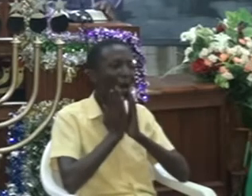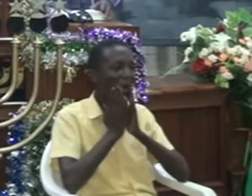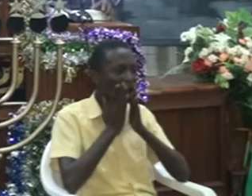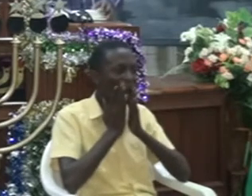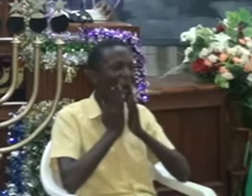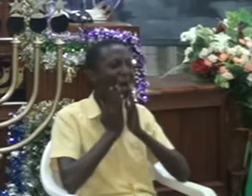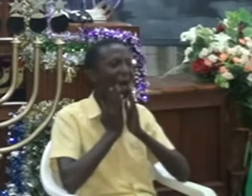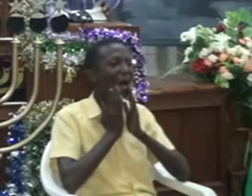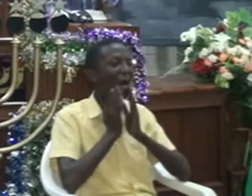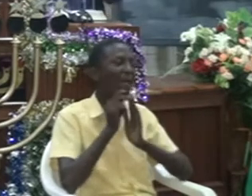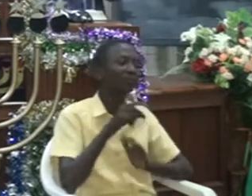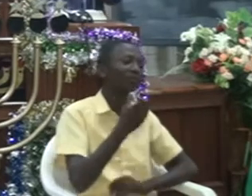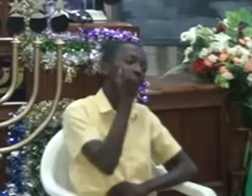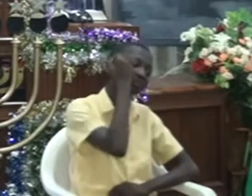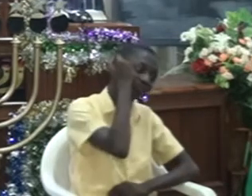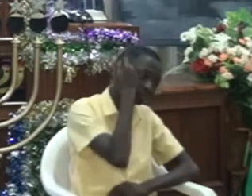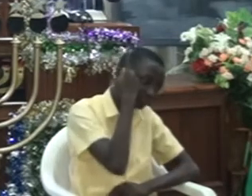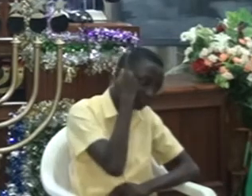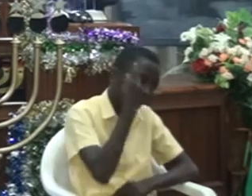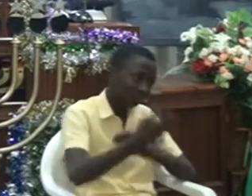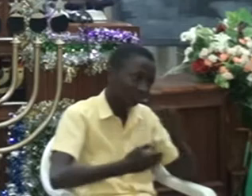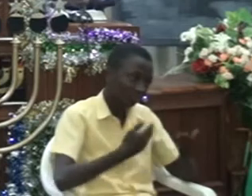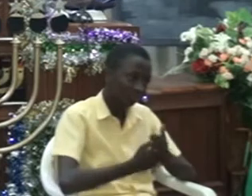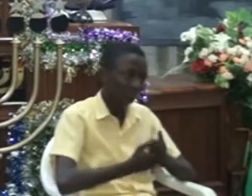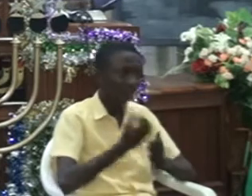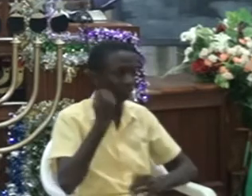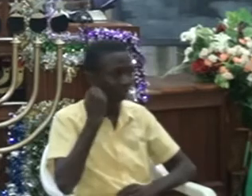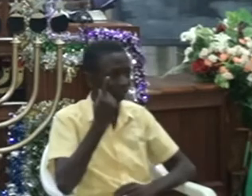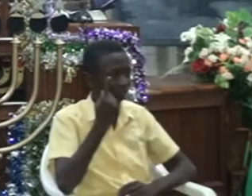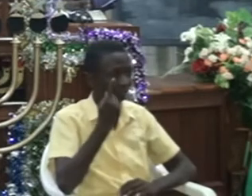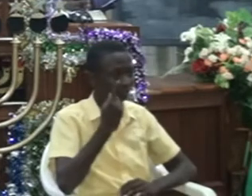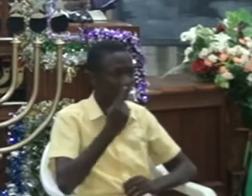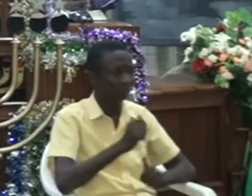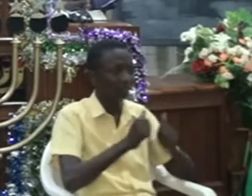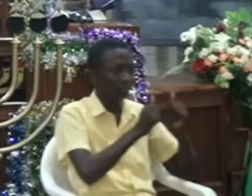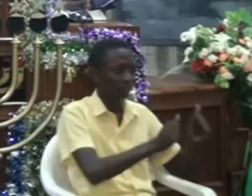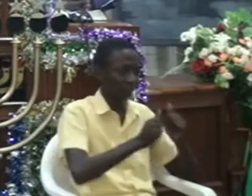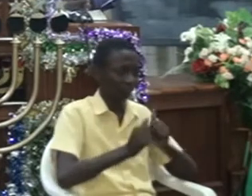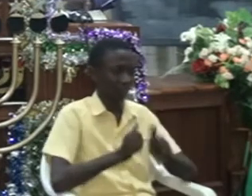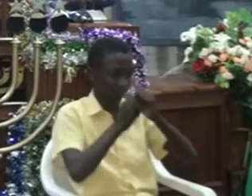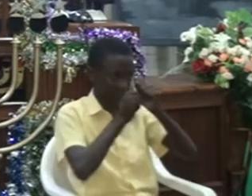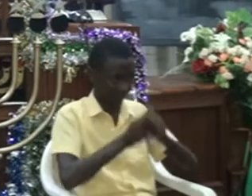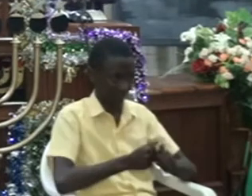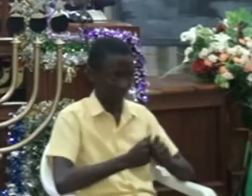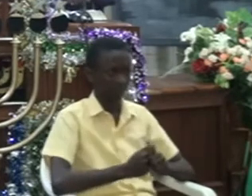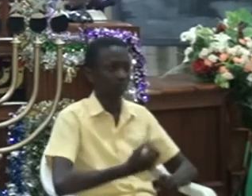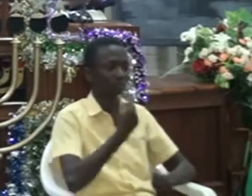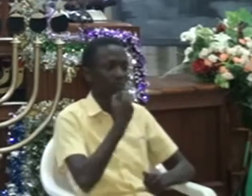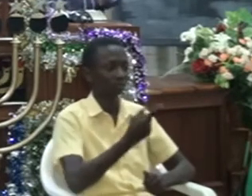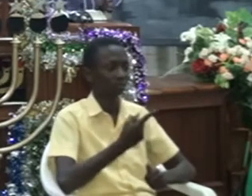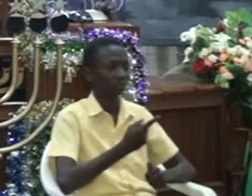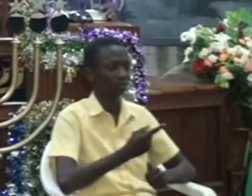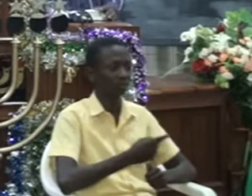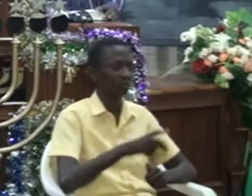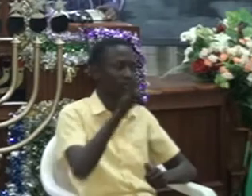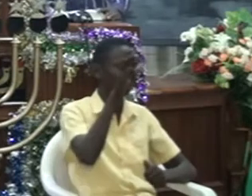Est-ce que on est ensemble? Je tuko pamoja. Ainsi l'apôtre dit. Naïf mutume anasema